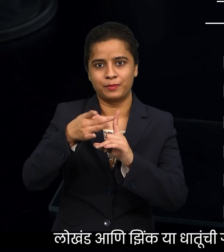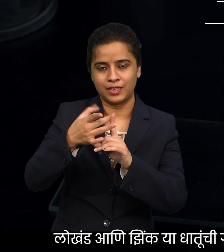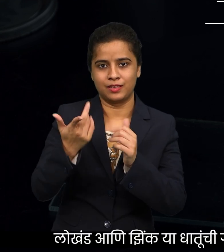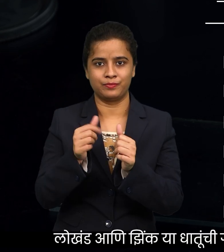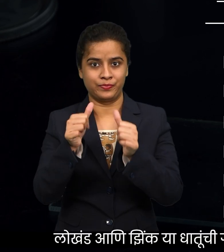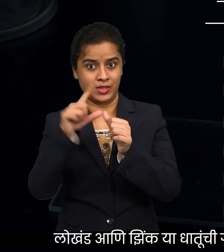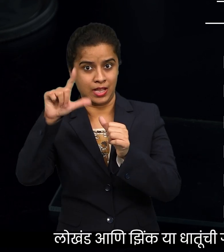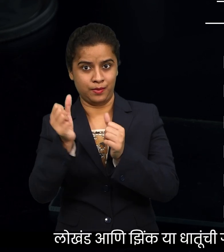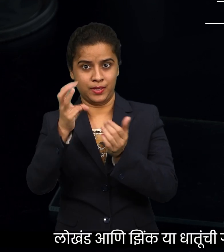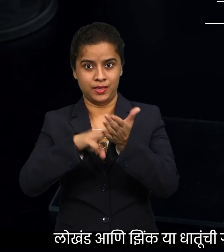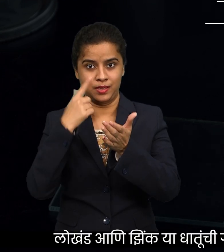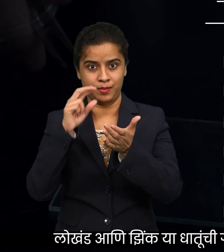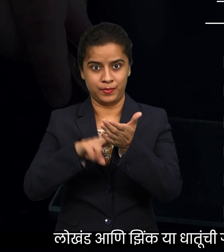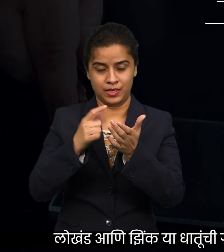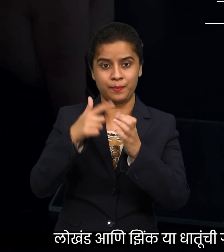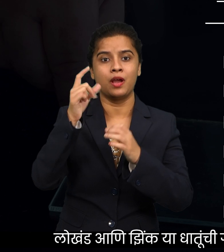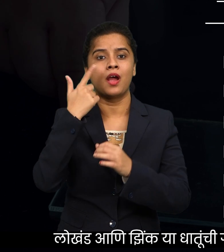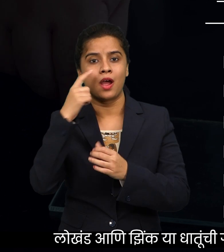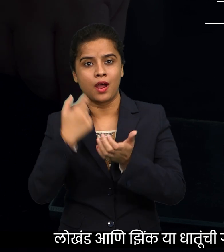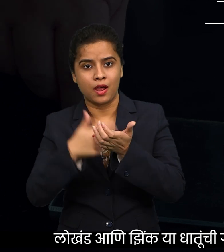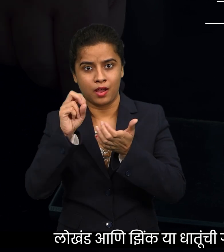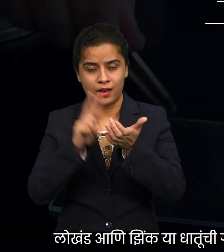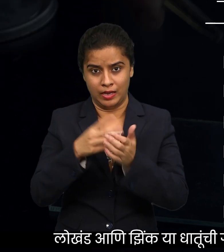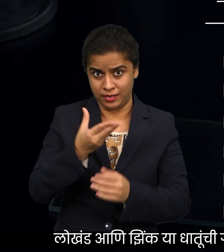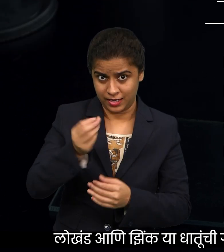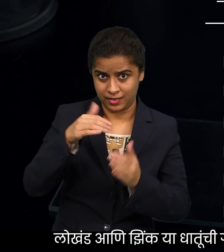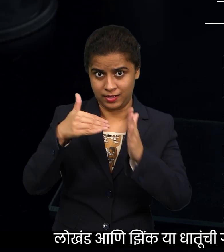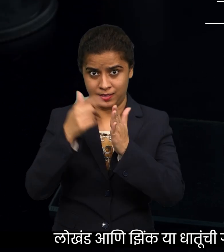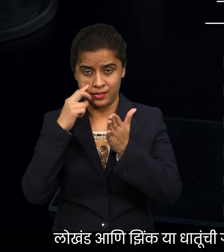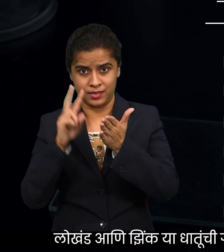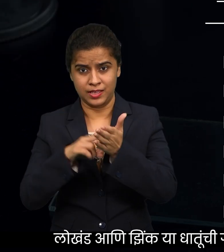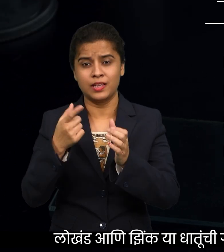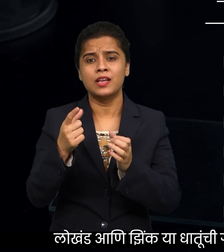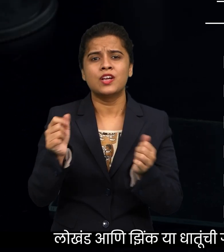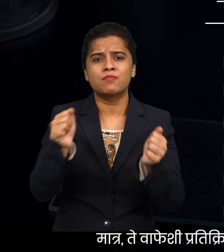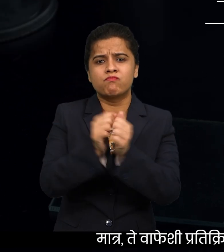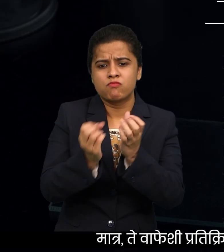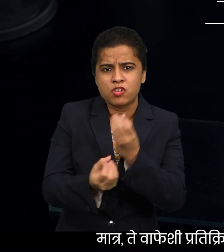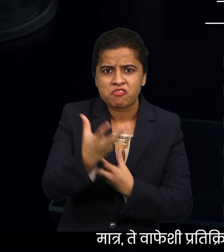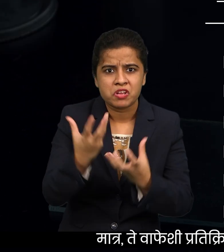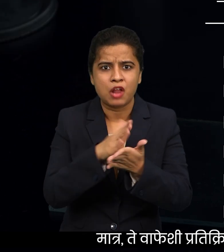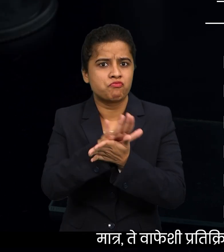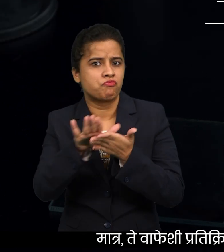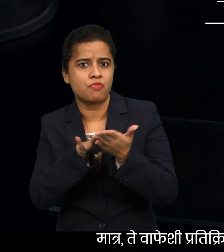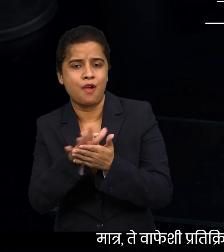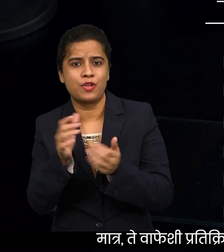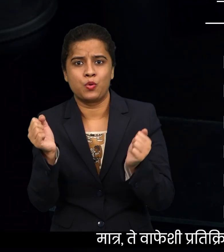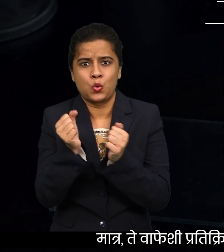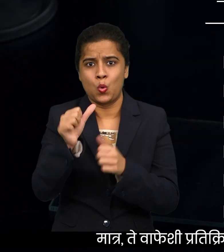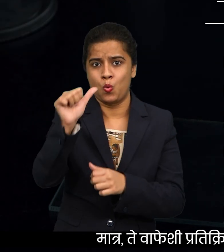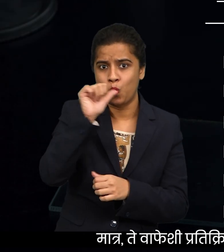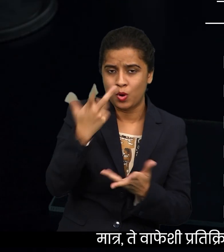ॲल्युमिनियम, लोखंड आणि झिंक या धातूंची गार किंवा गरम पाण्यासोबत प्रतिक्रिया होत नाही. मात्र ते वाफेशी प्रतिक्रिया